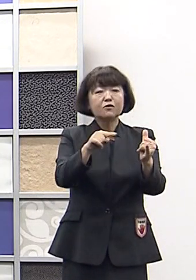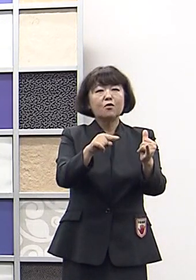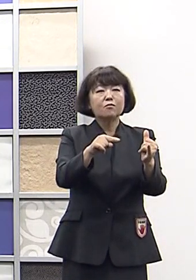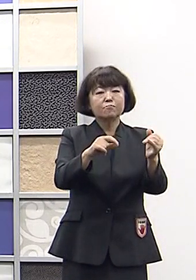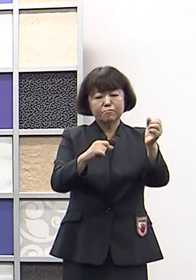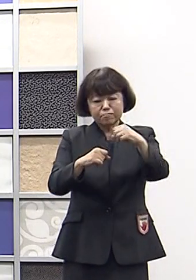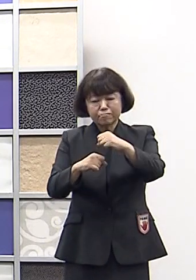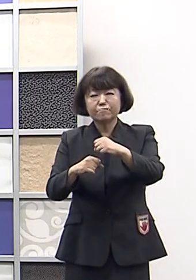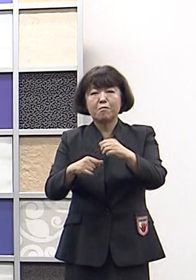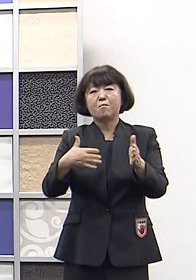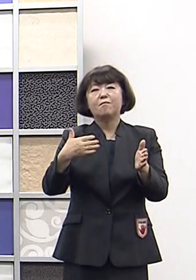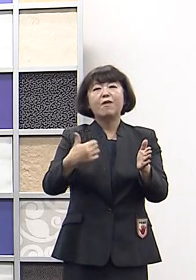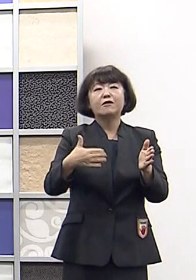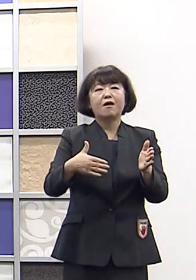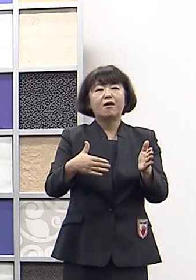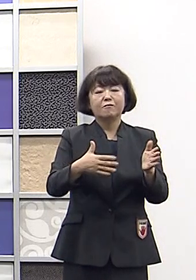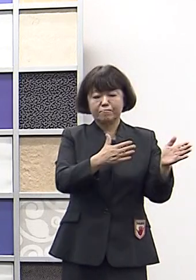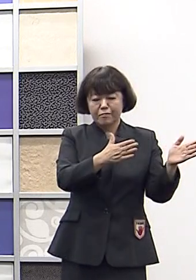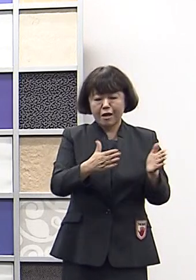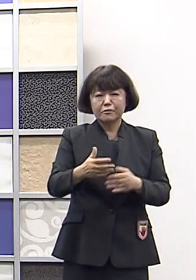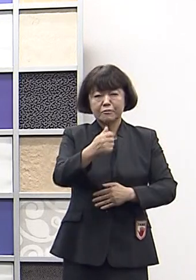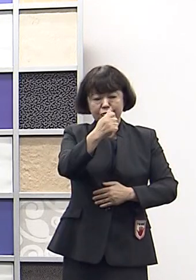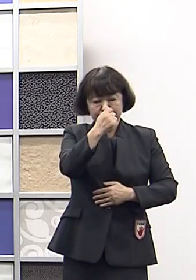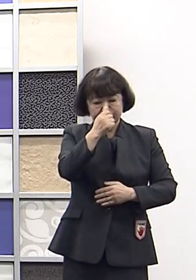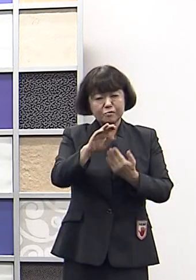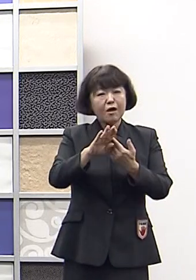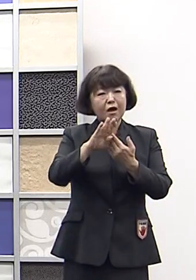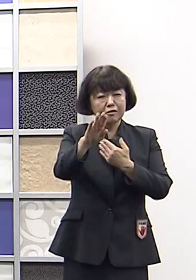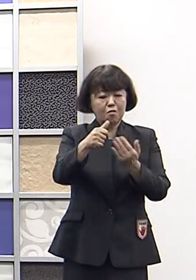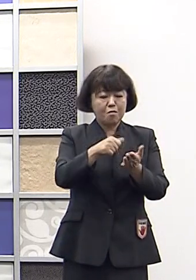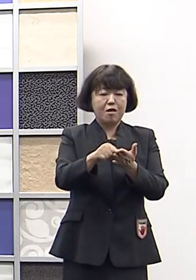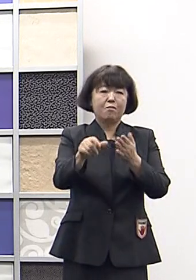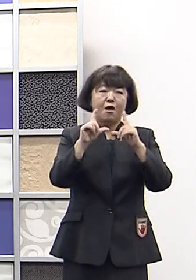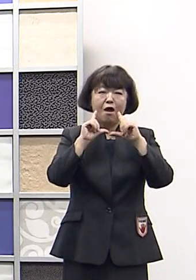う体制が整い次第メンバーを発表していきたいと思います。